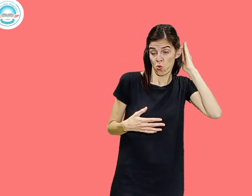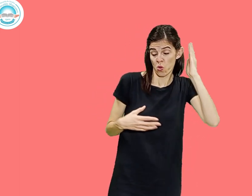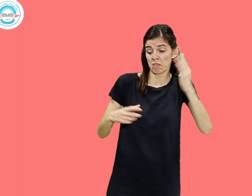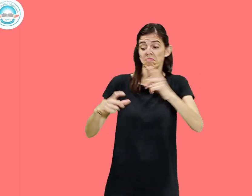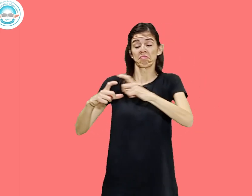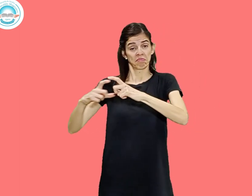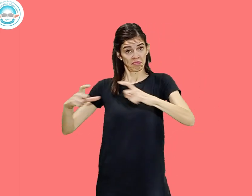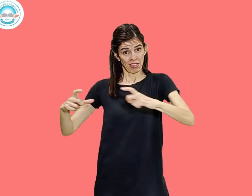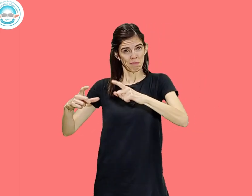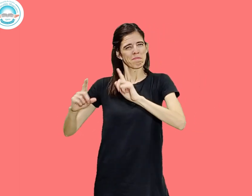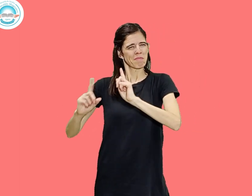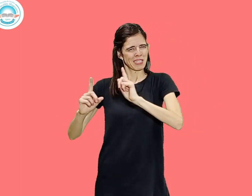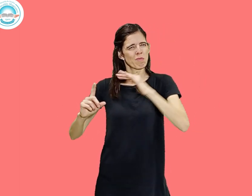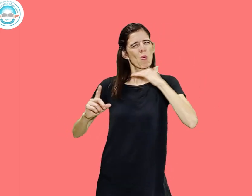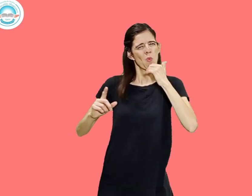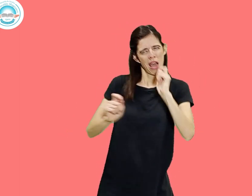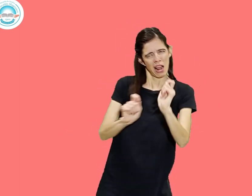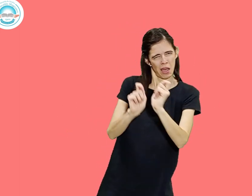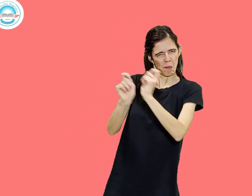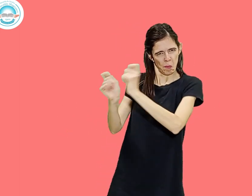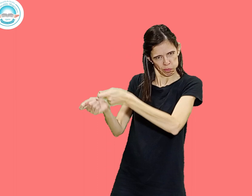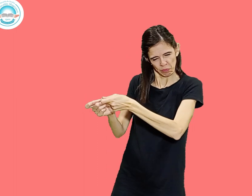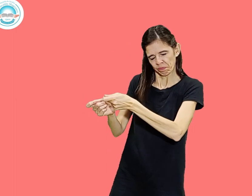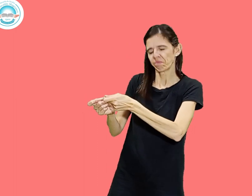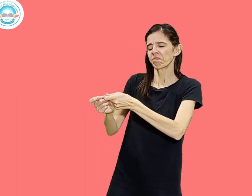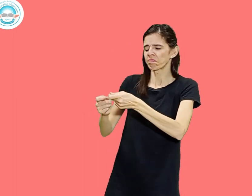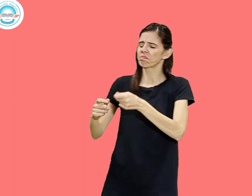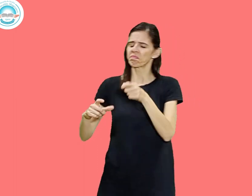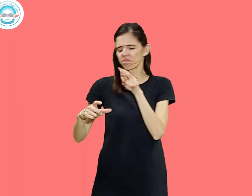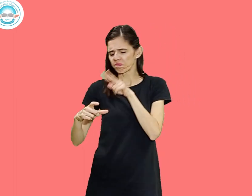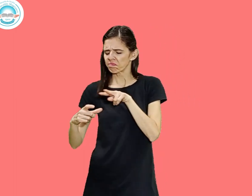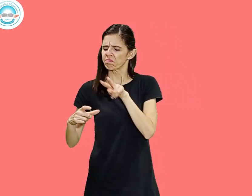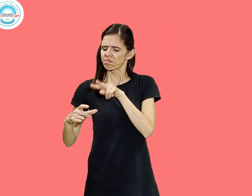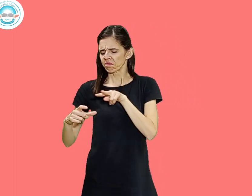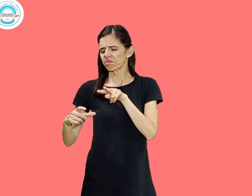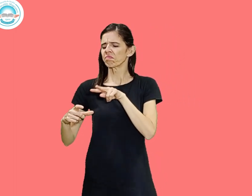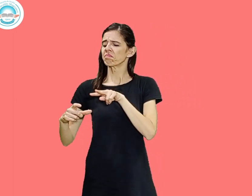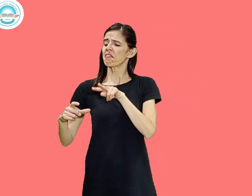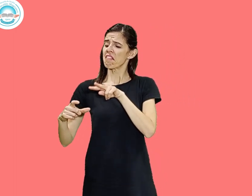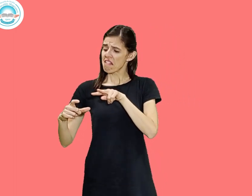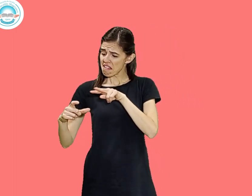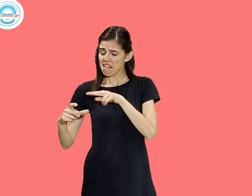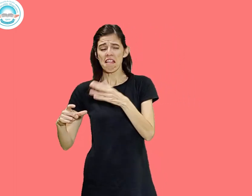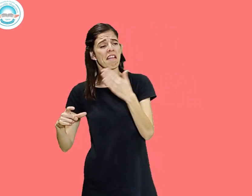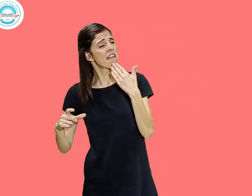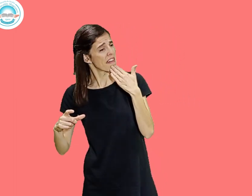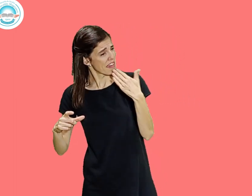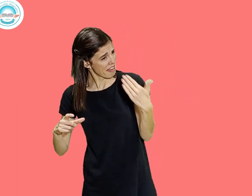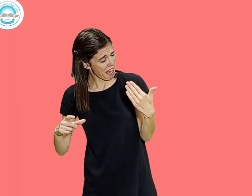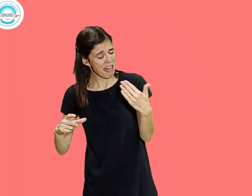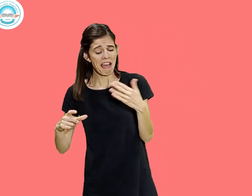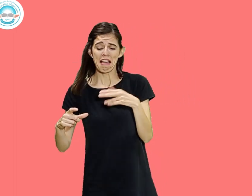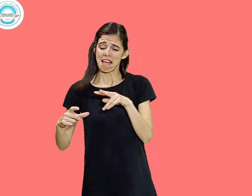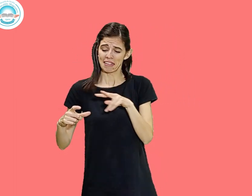Lucas leía la tarjeta que le había entregado Juana